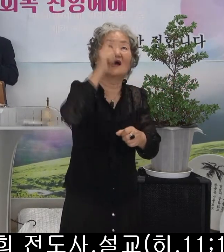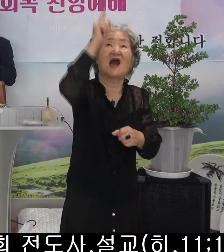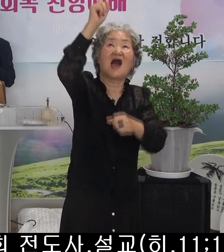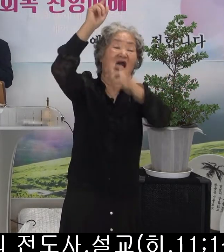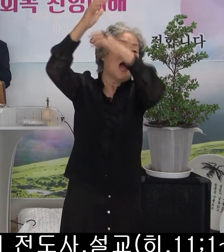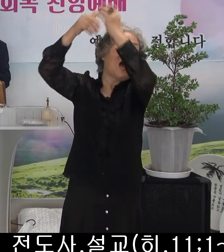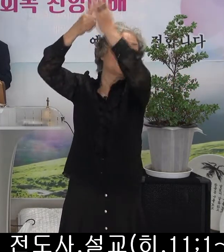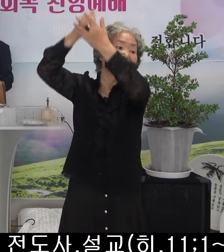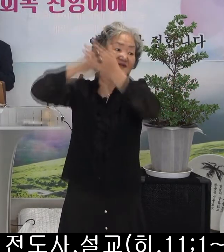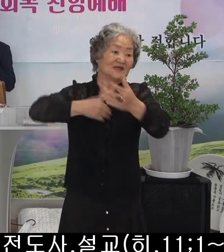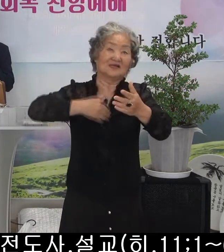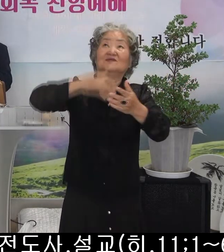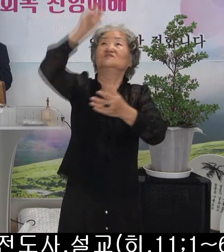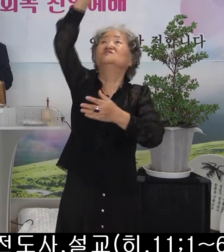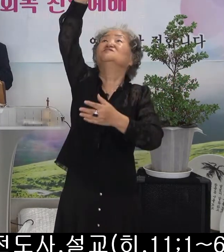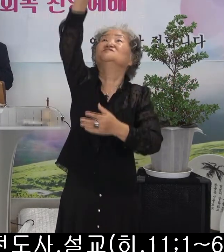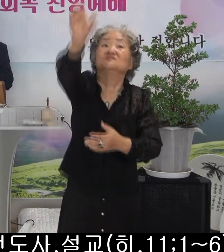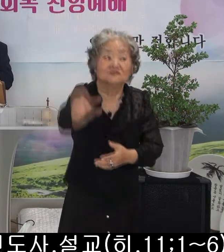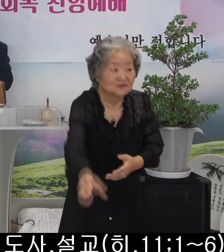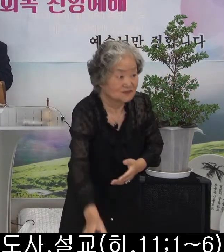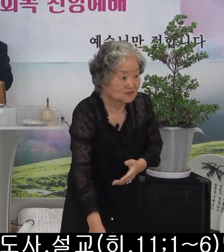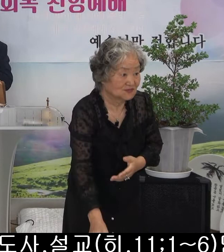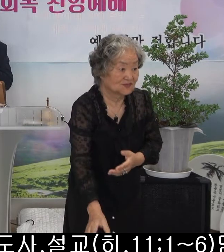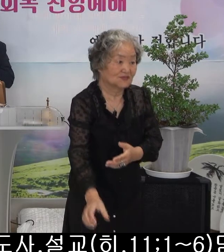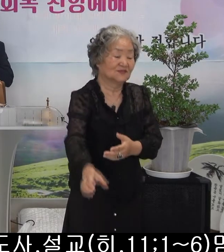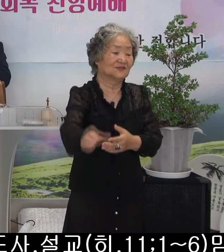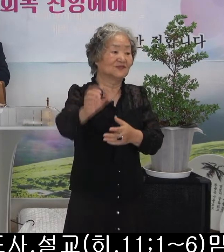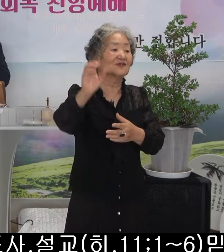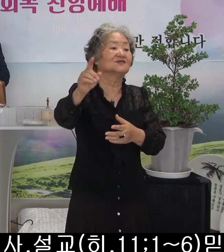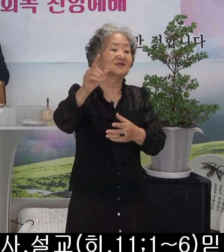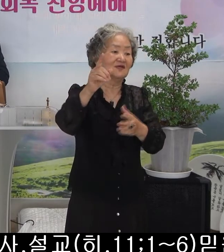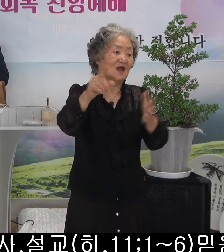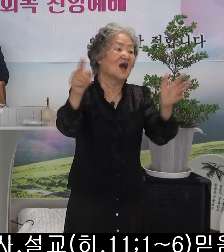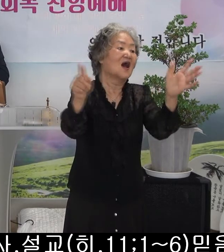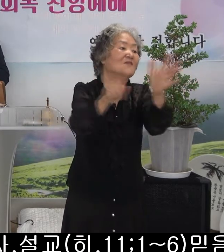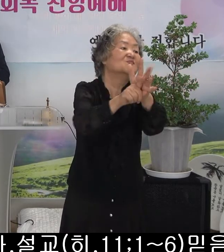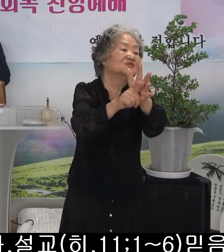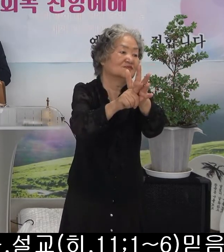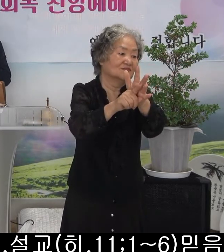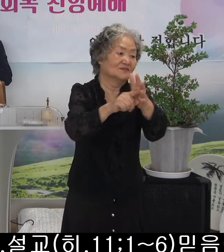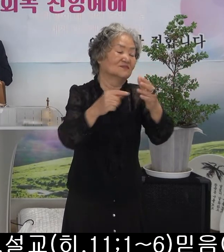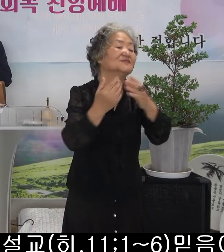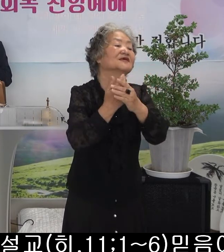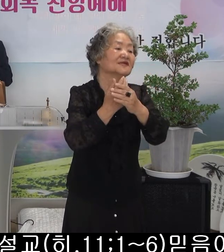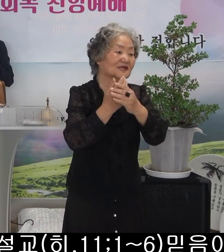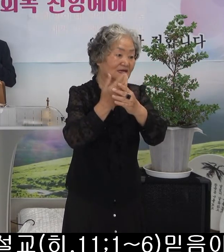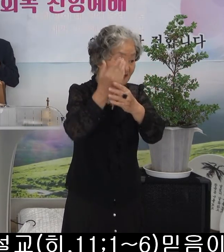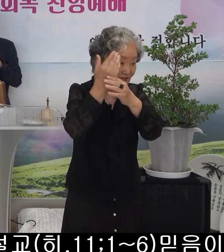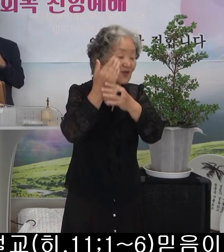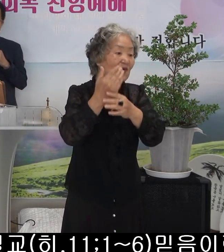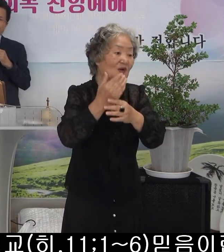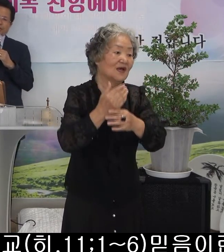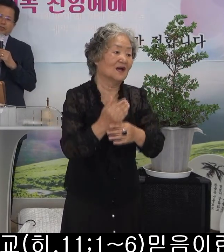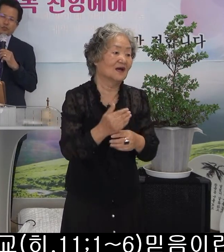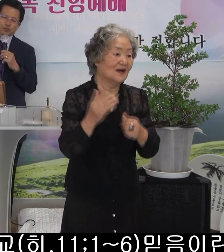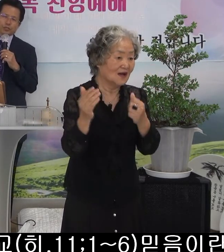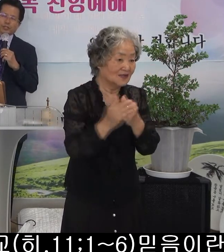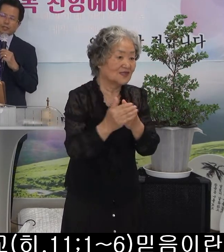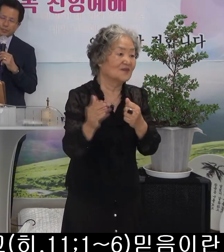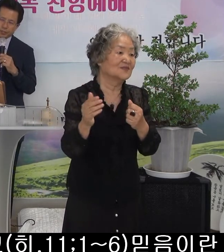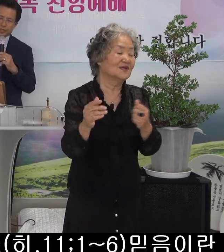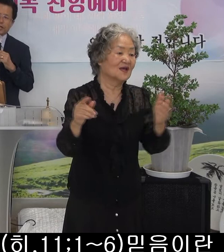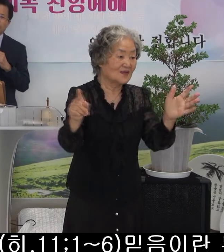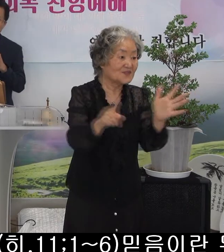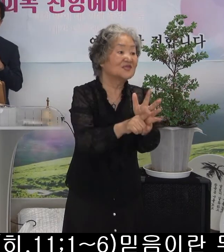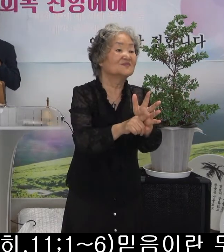신자에서 충성할 충자로 이렇게 파생이 되었다라고 이야기합니다. 그래서 믿음을 영어로